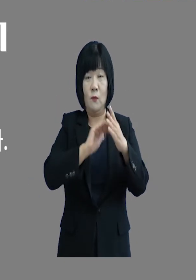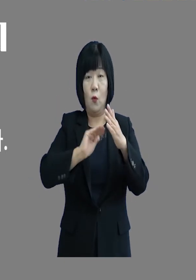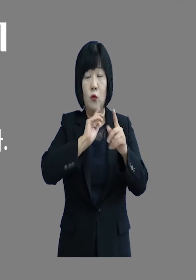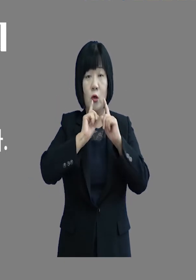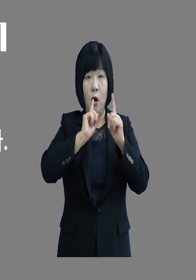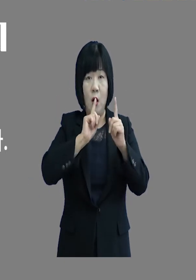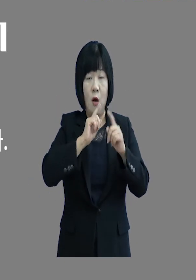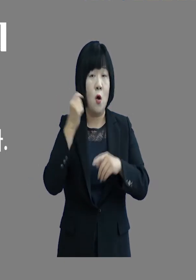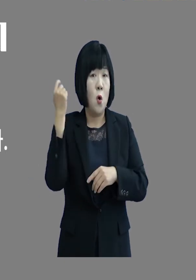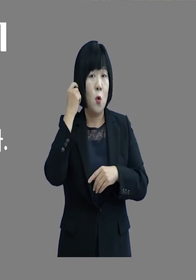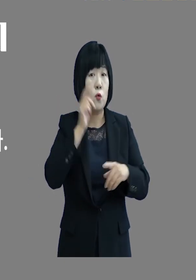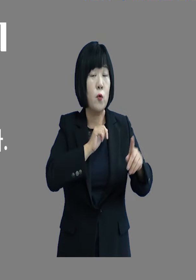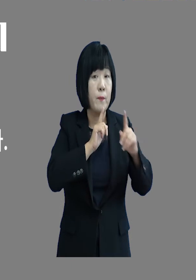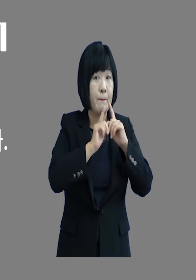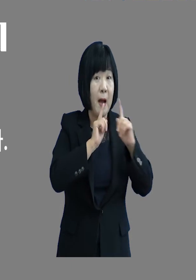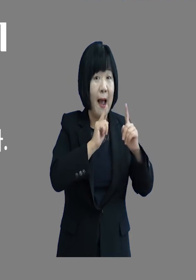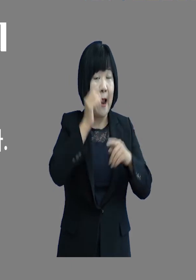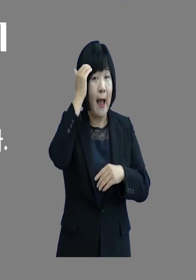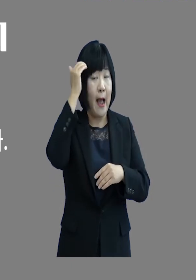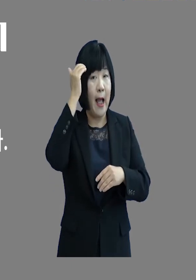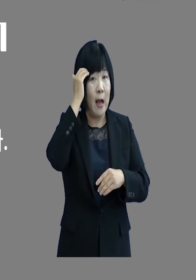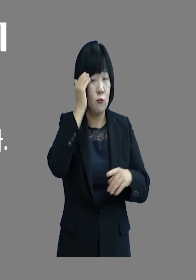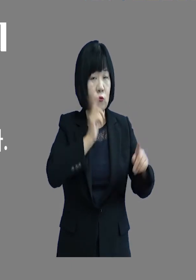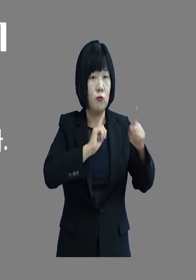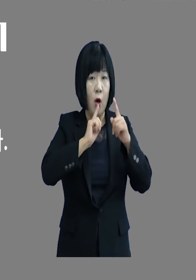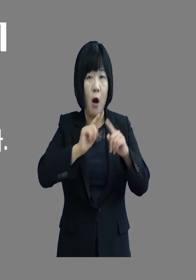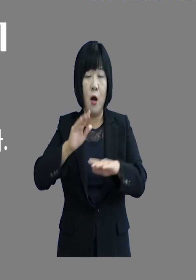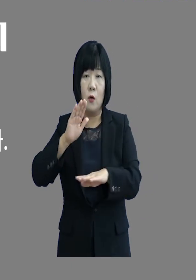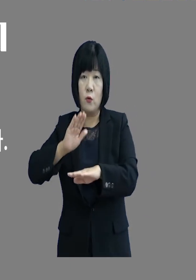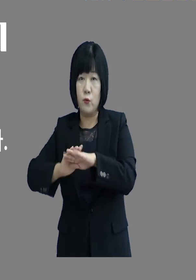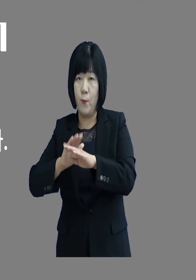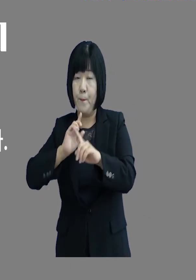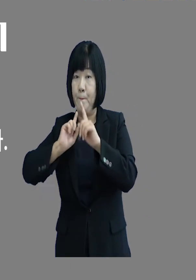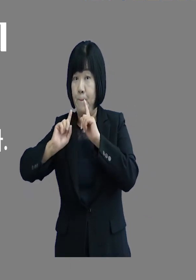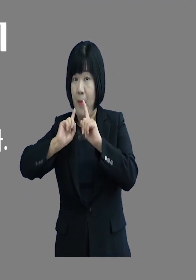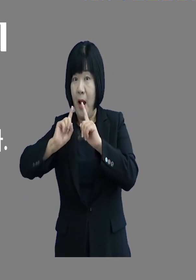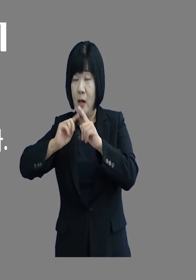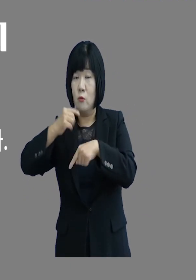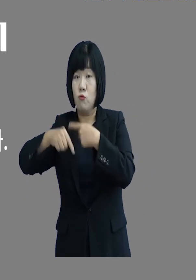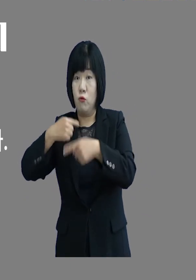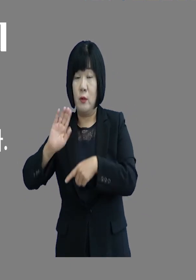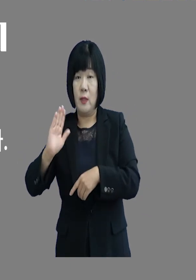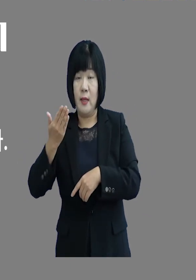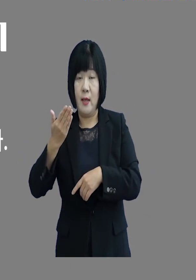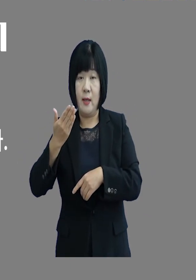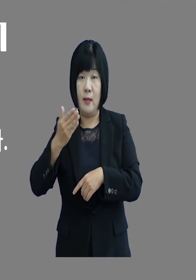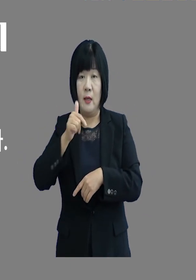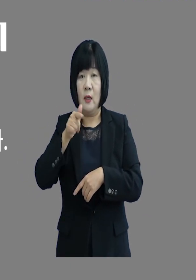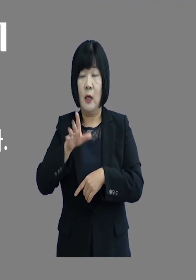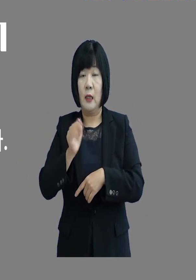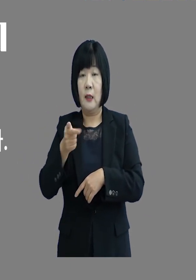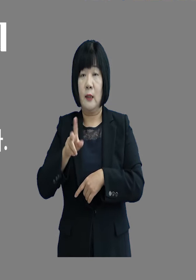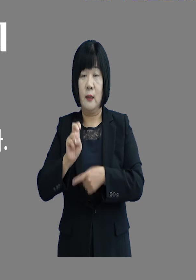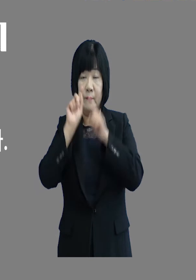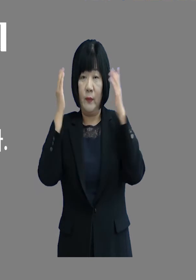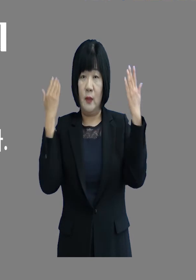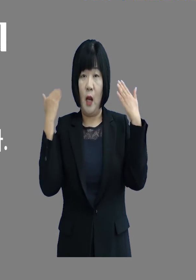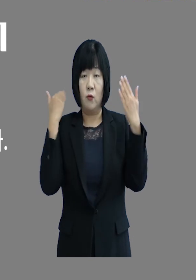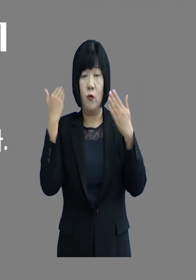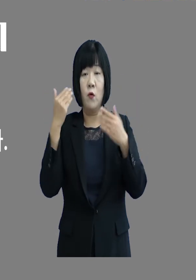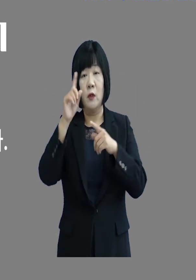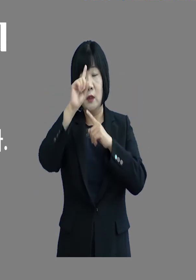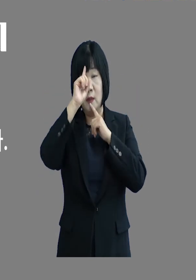소리말인 한국어, 손말인 수어가 그것입니다. 강남대학교 이준우 교수는 수어를